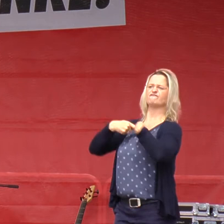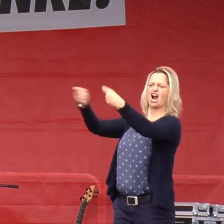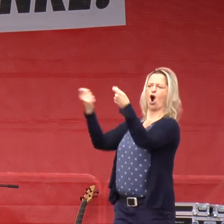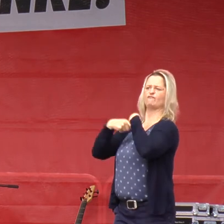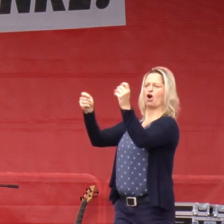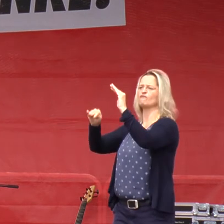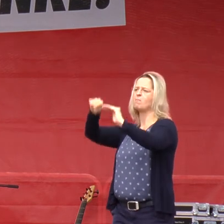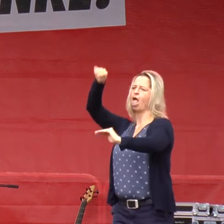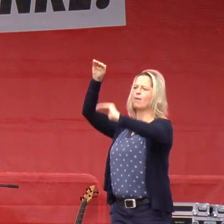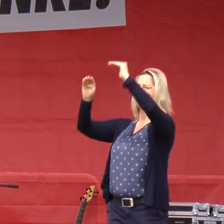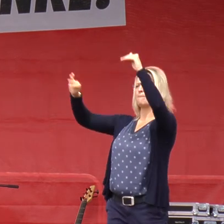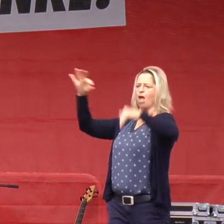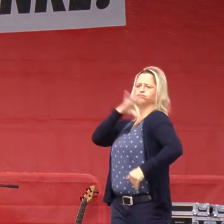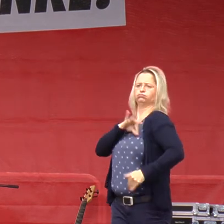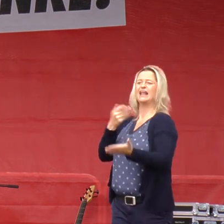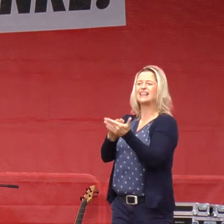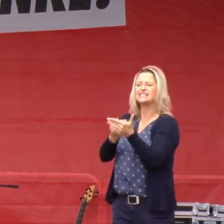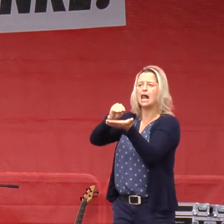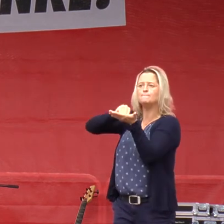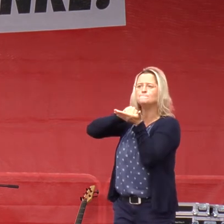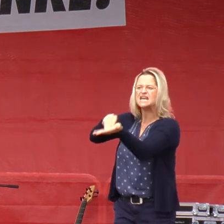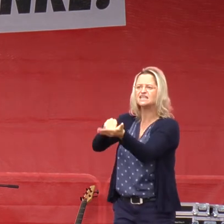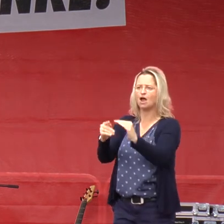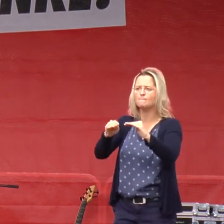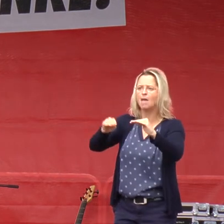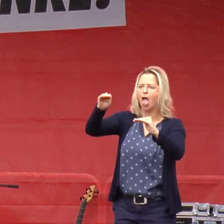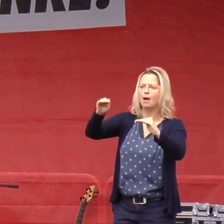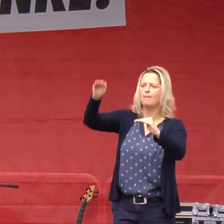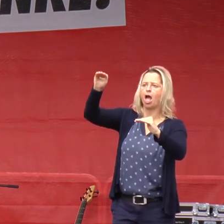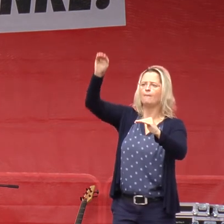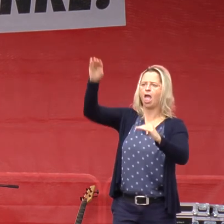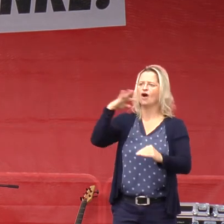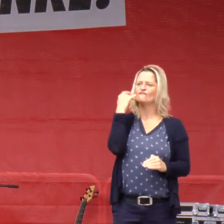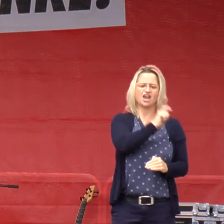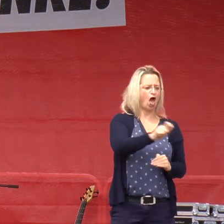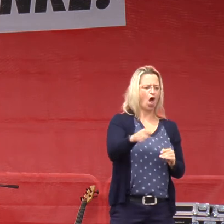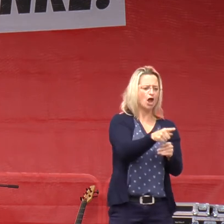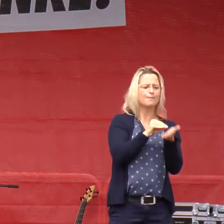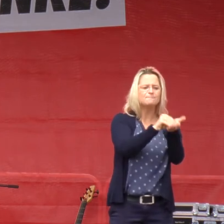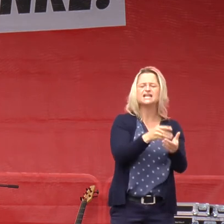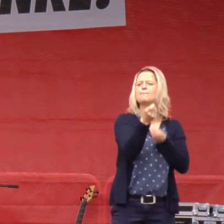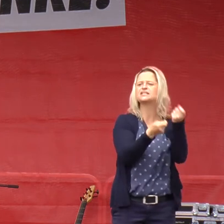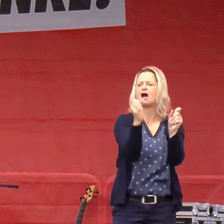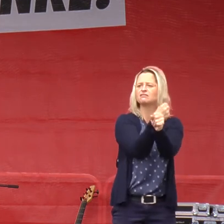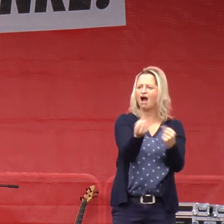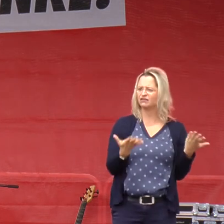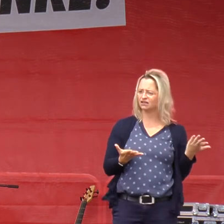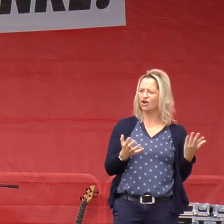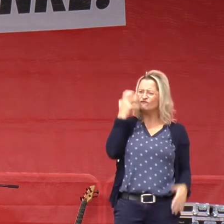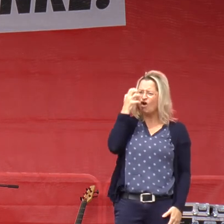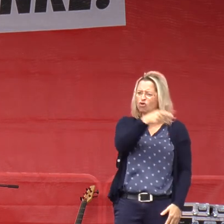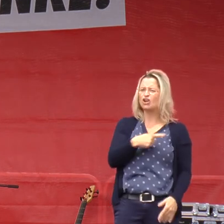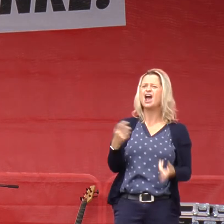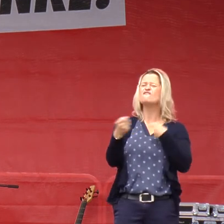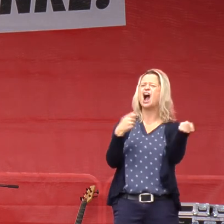doch die Mieten in die Decke geschossen. Und viele Leute können sich eine Wohnung nicht mehr leisten. Wie kannst du dir denn in Frankfurt